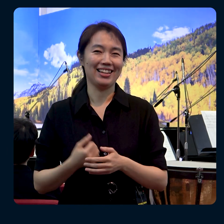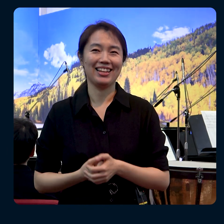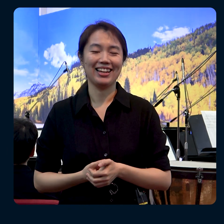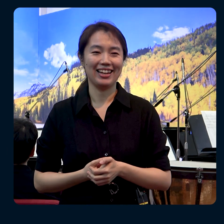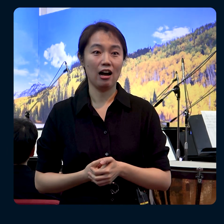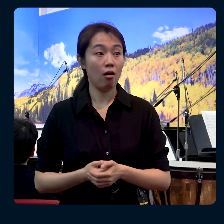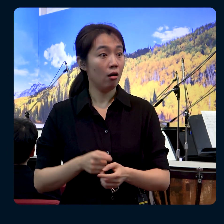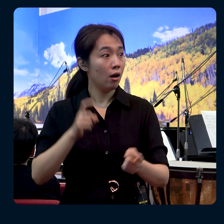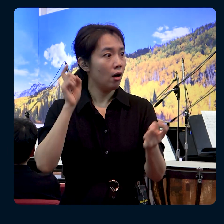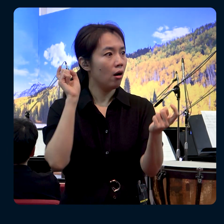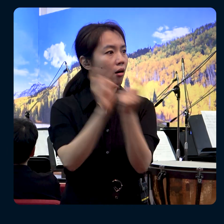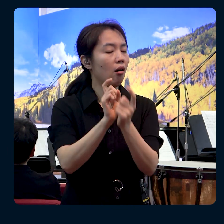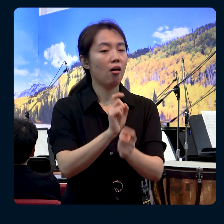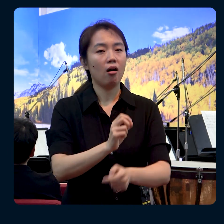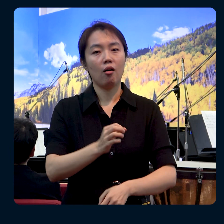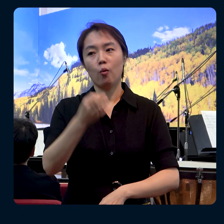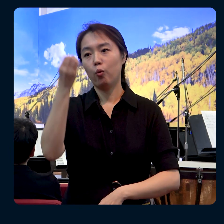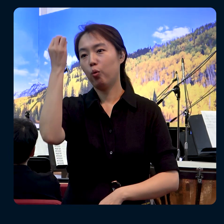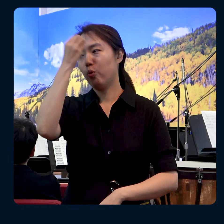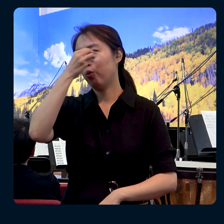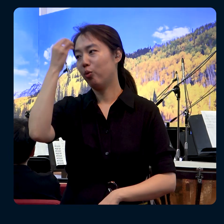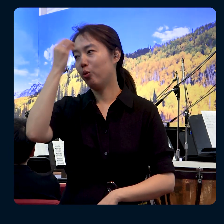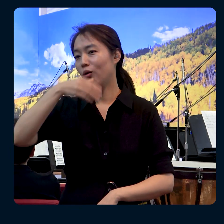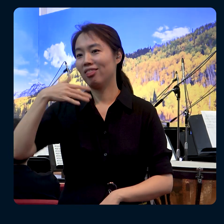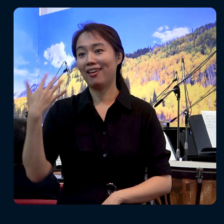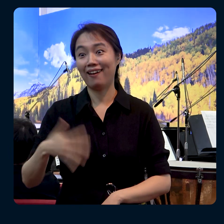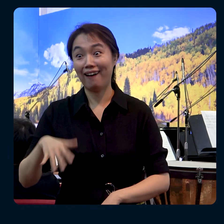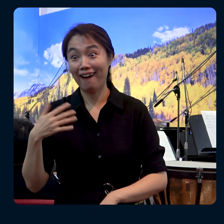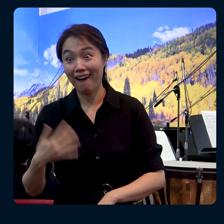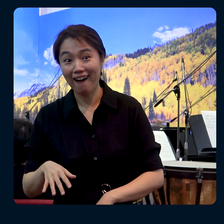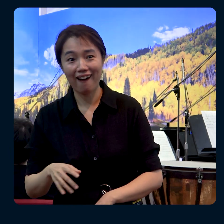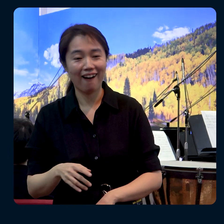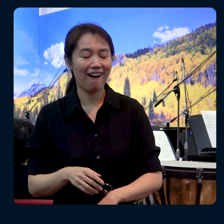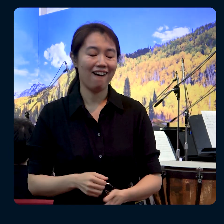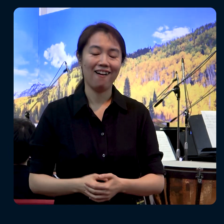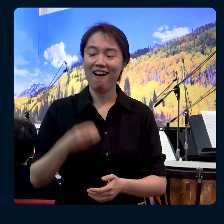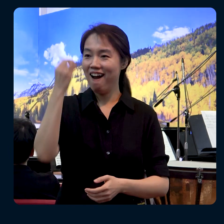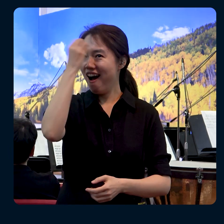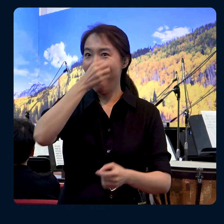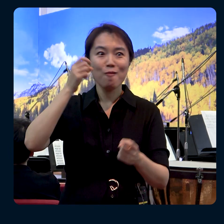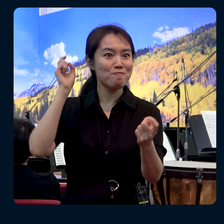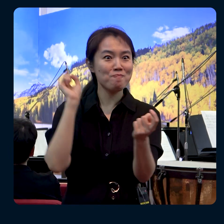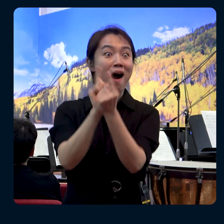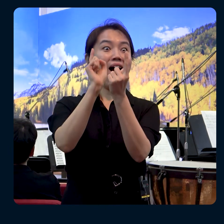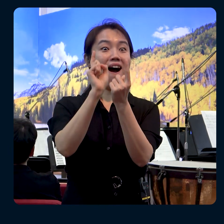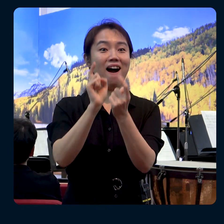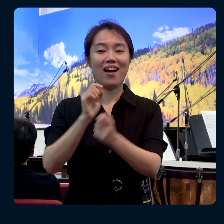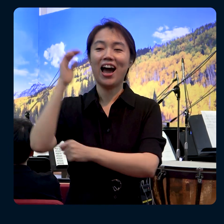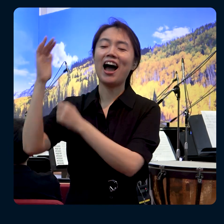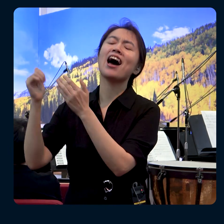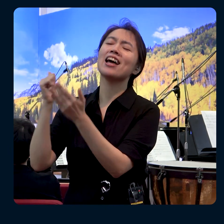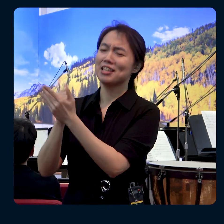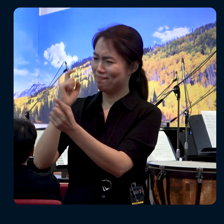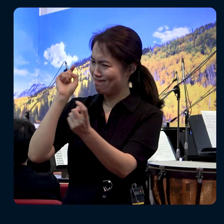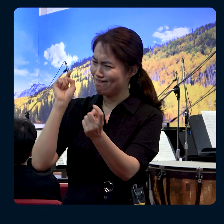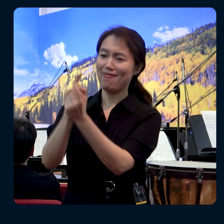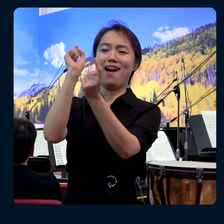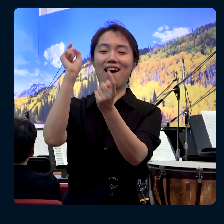여러분, 이 타이밍 보셨습니까? 이 기가 막힌 타이밍 보셨습니까? 이게 하나님의